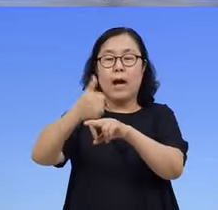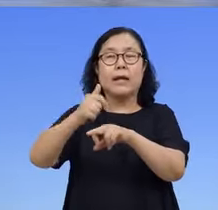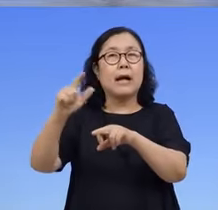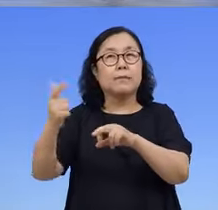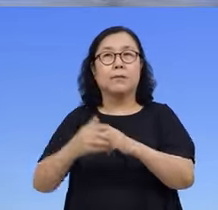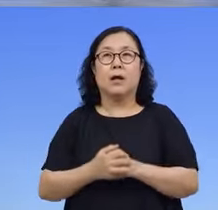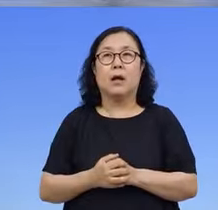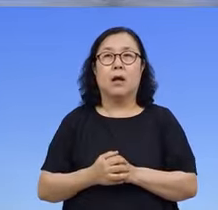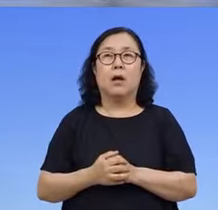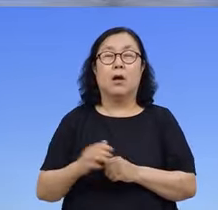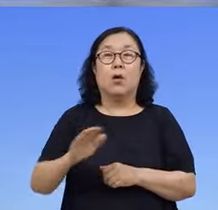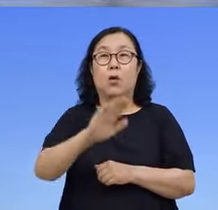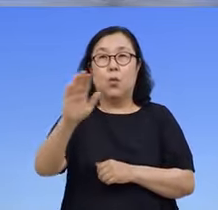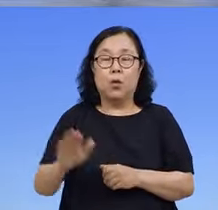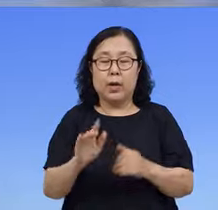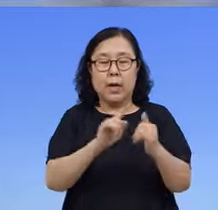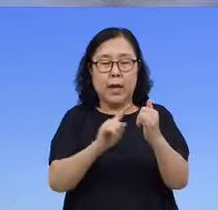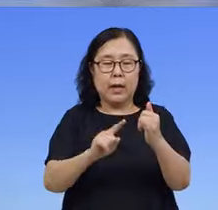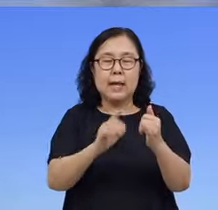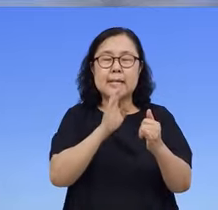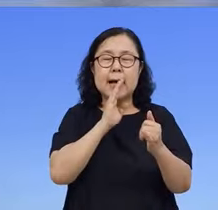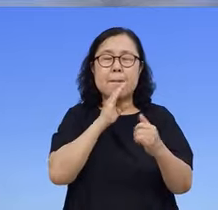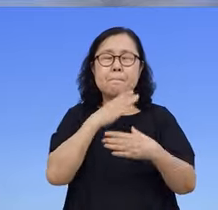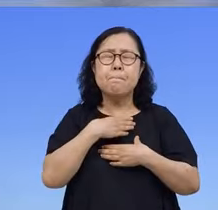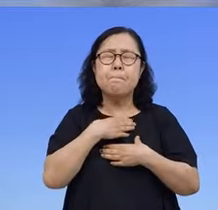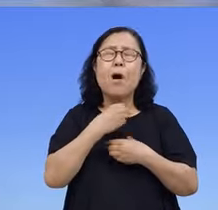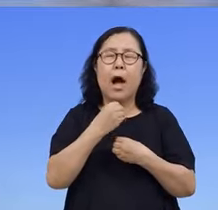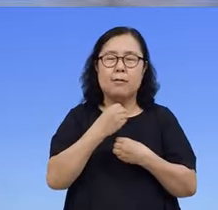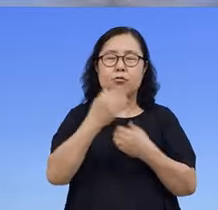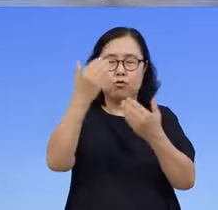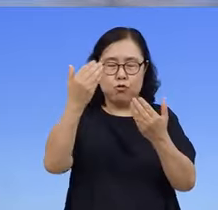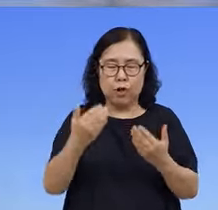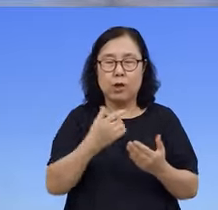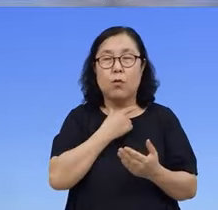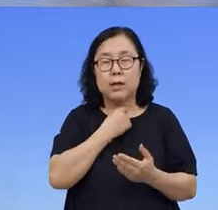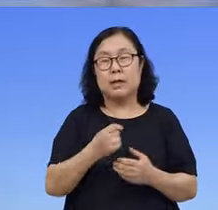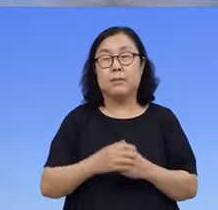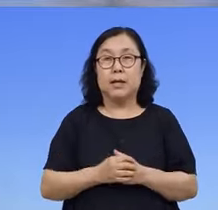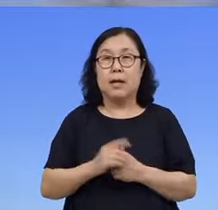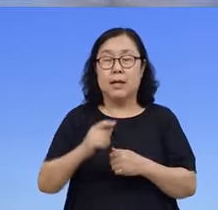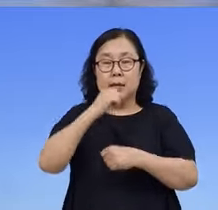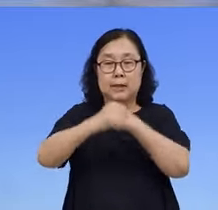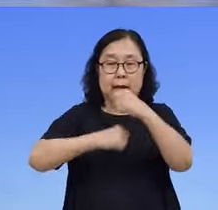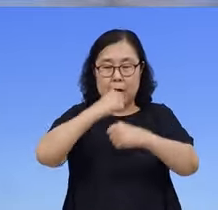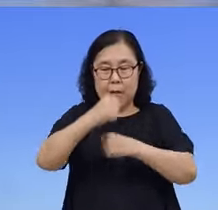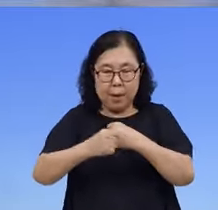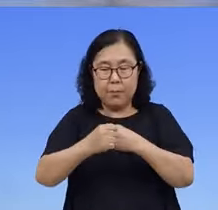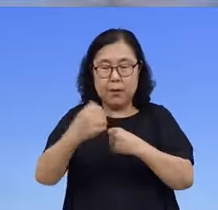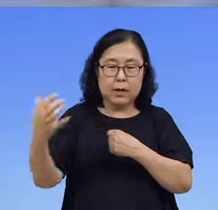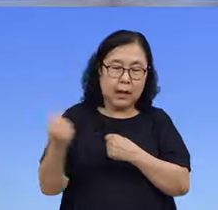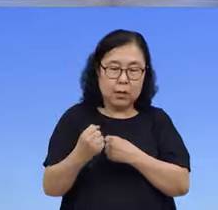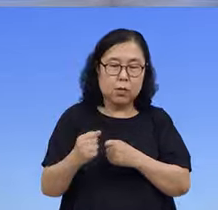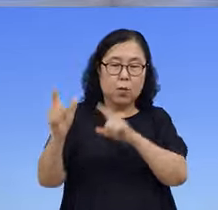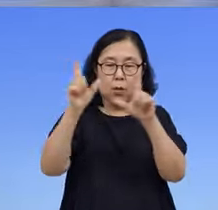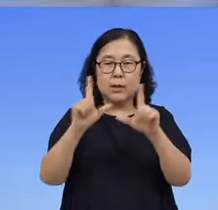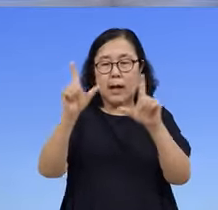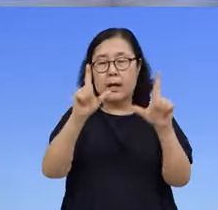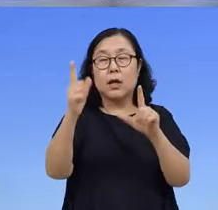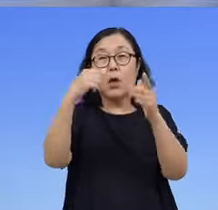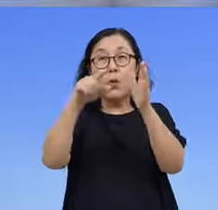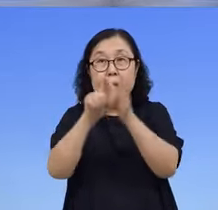인식하는 거예요. 그분은 우리에게 참 평화를 주기 원하신다. 이 자유함을 누리며 살기